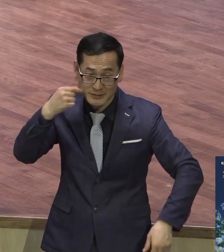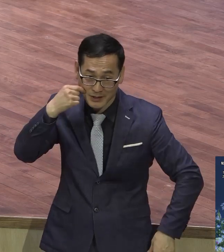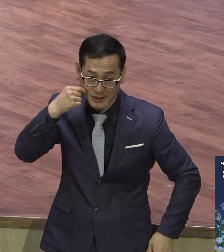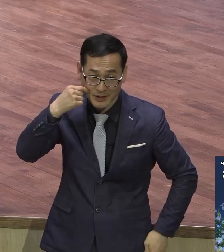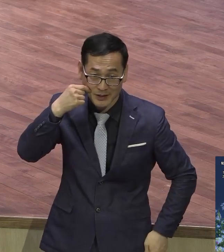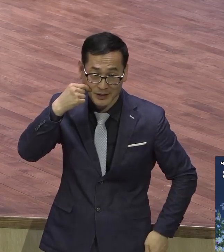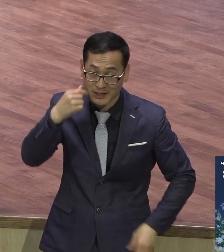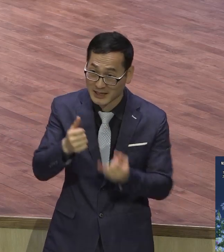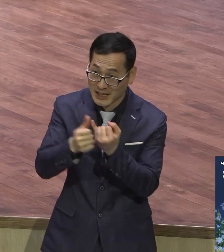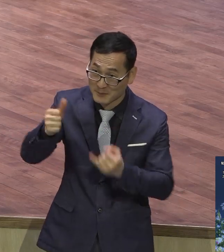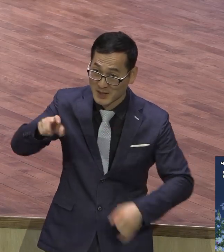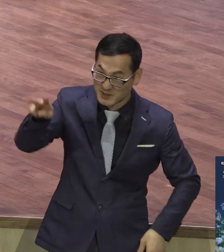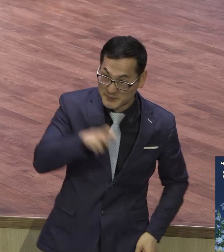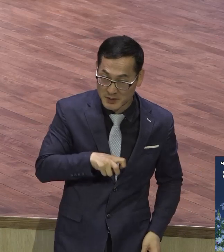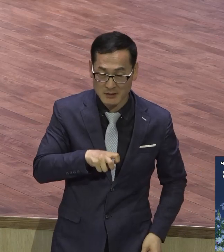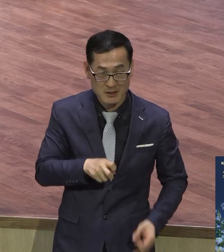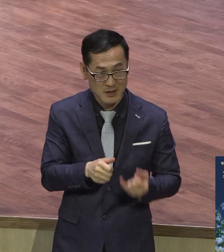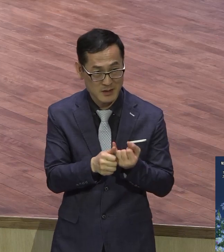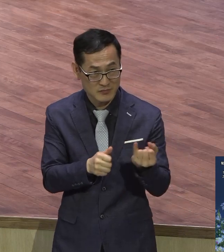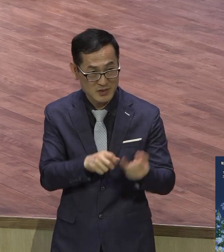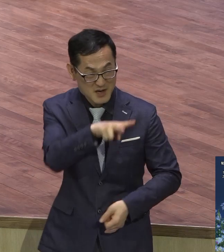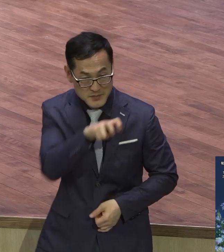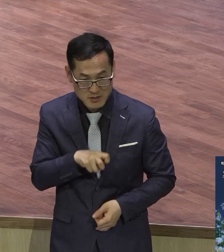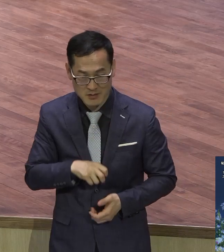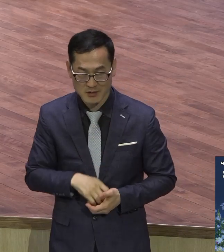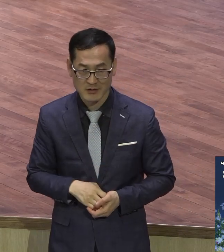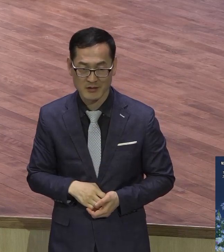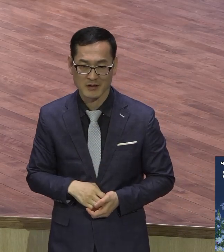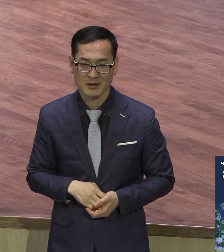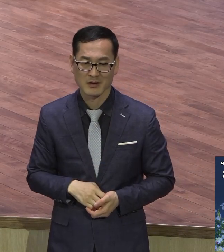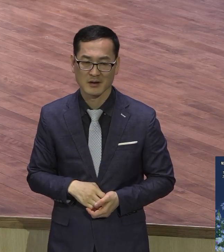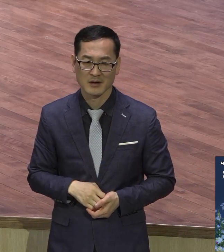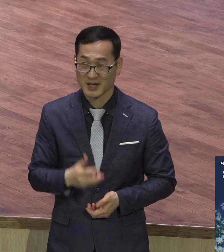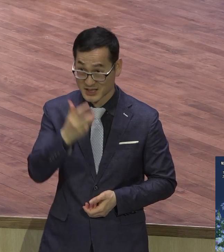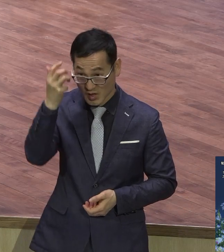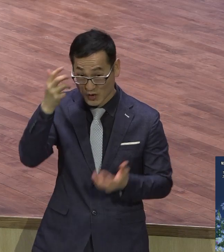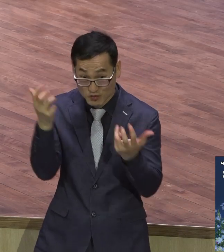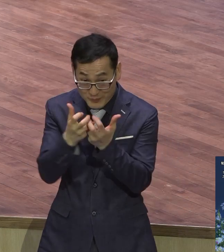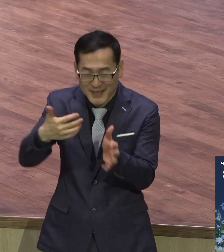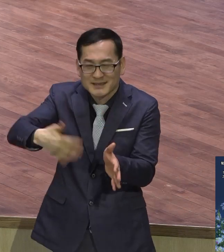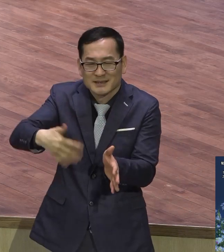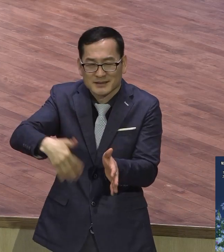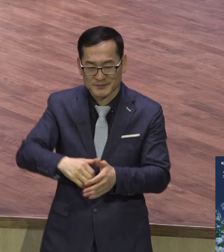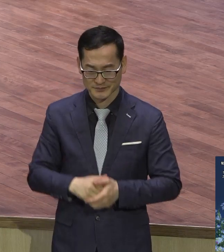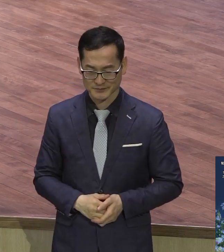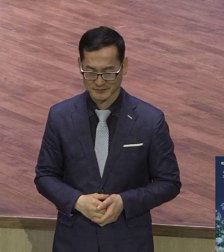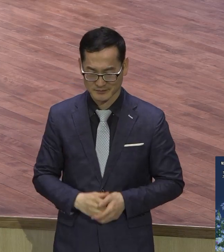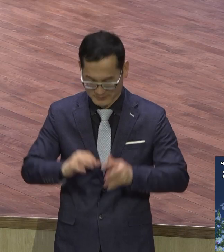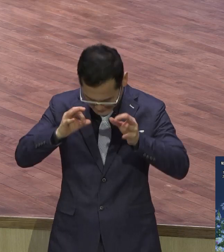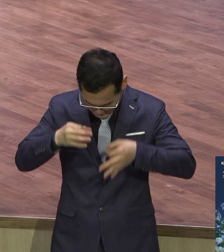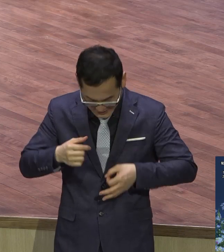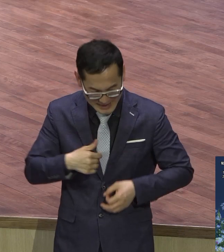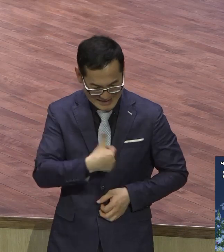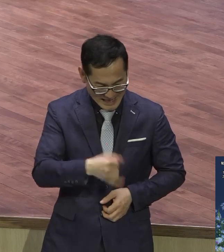남편이 미워. 그게 성령 충만 하자는 거예요. 자식이 미워.